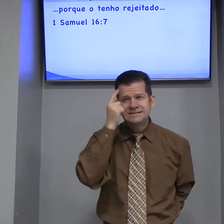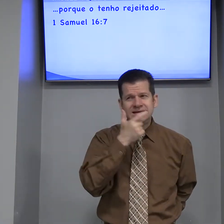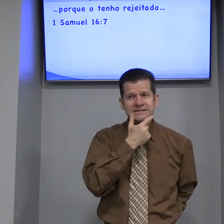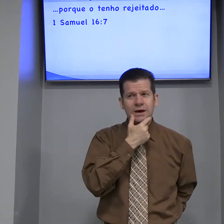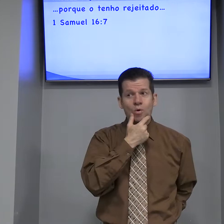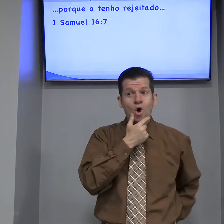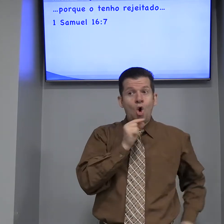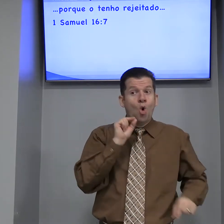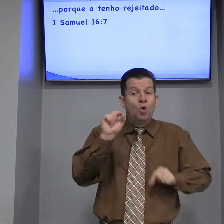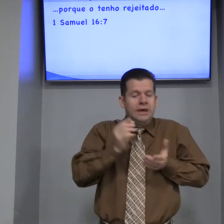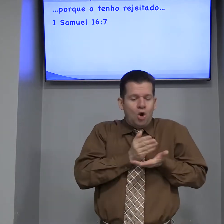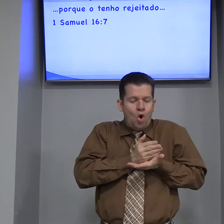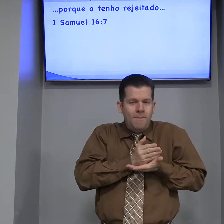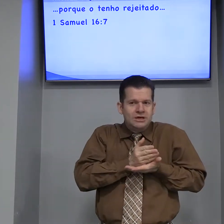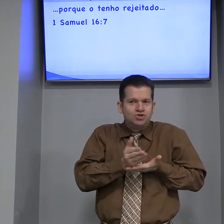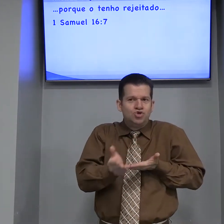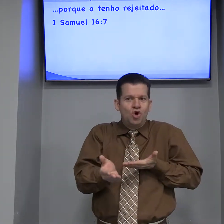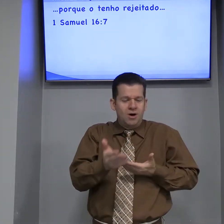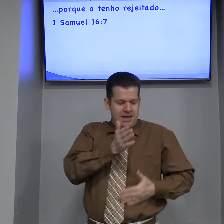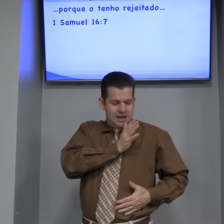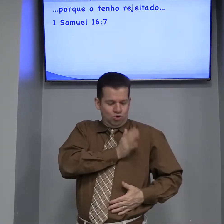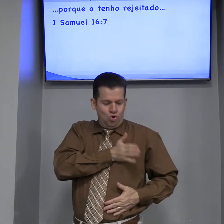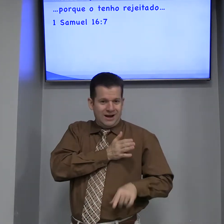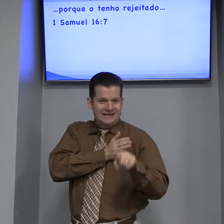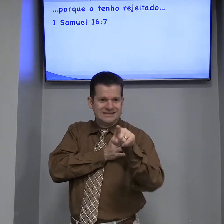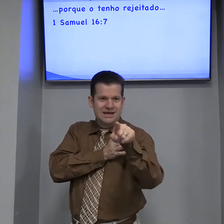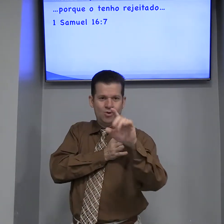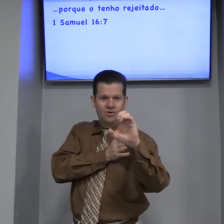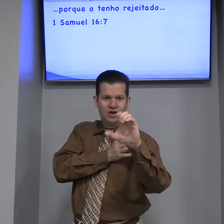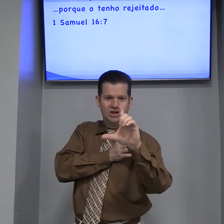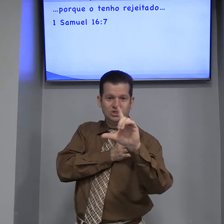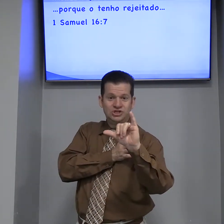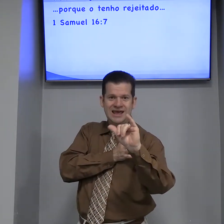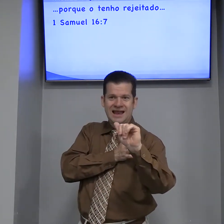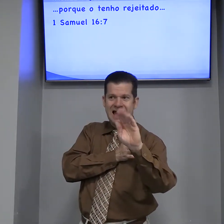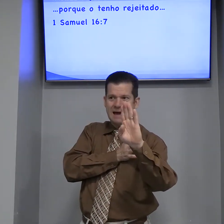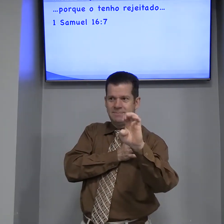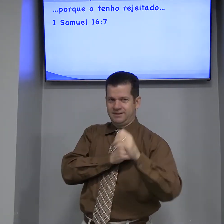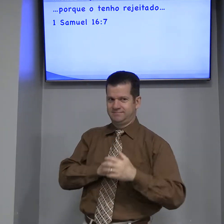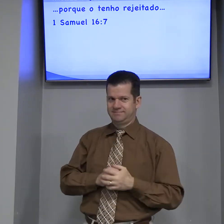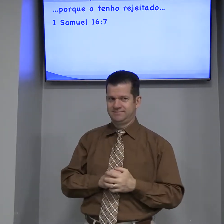Pensa então o que começou no coração de Eliabe.